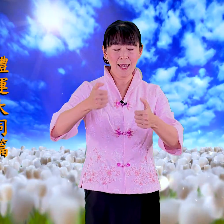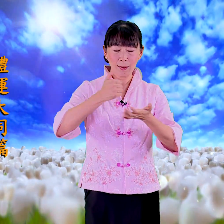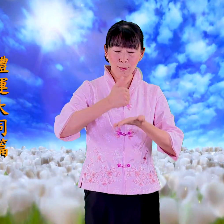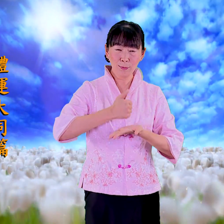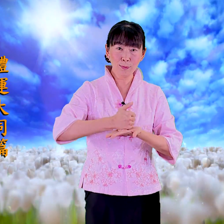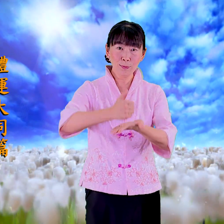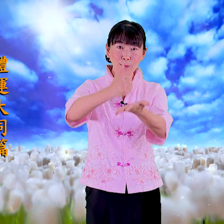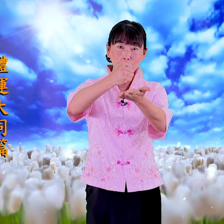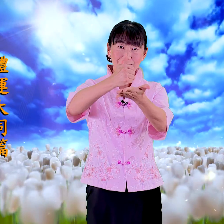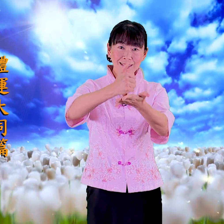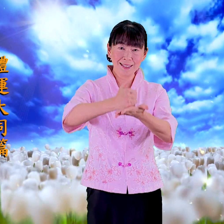韵